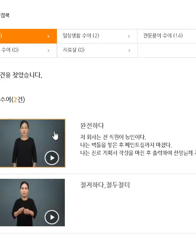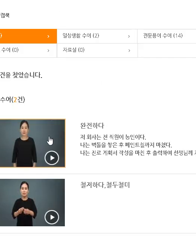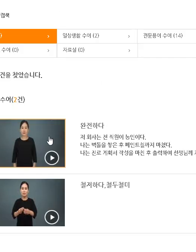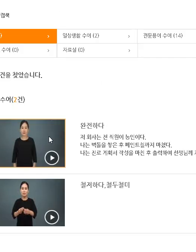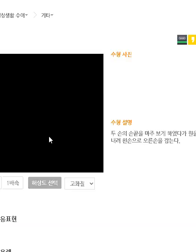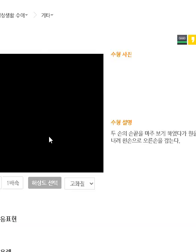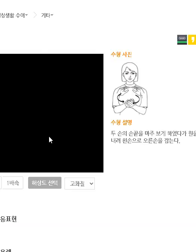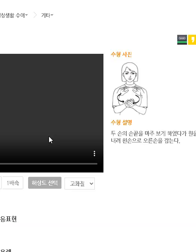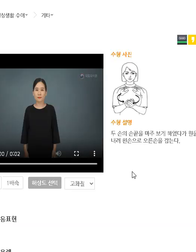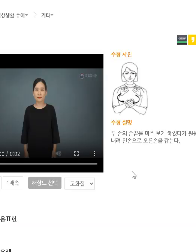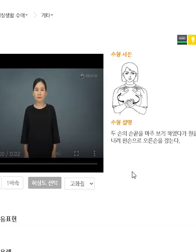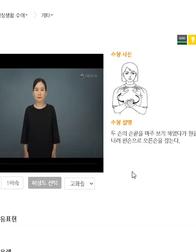완전하다